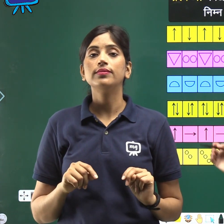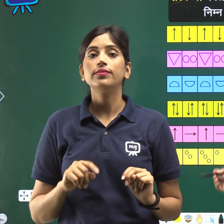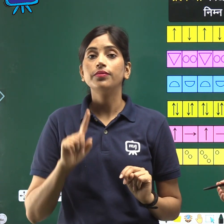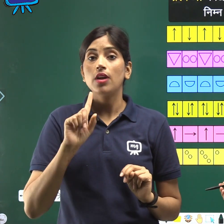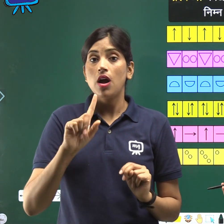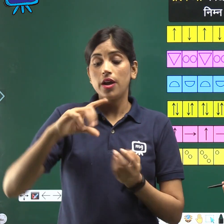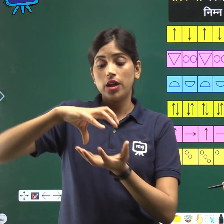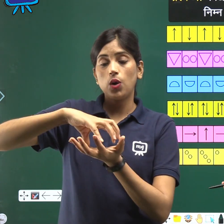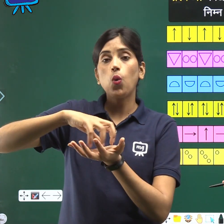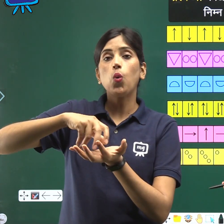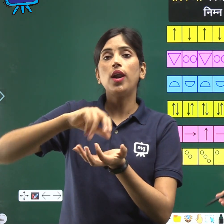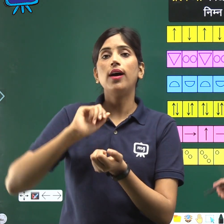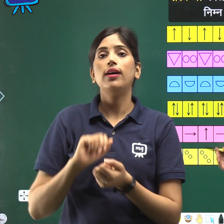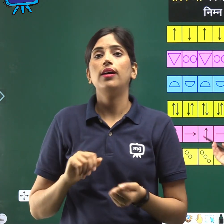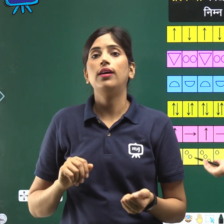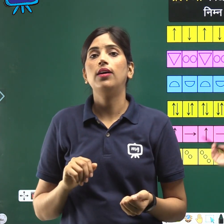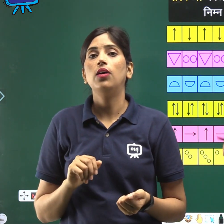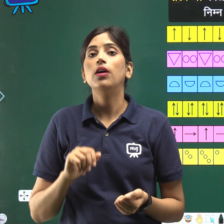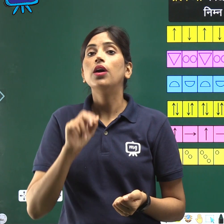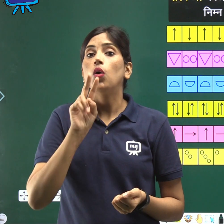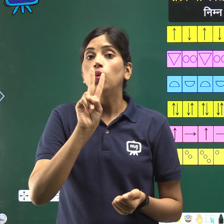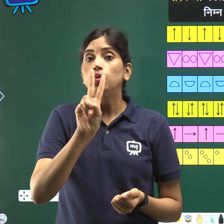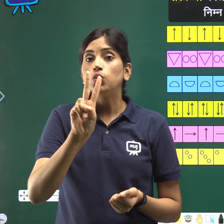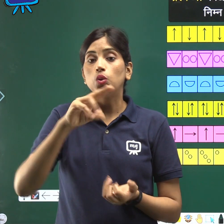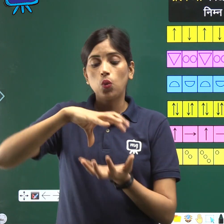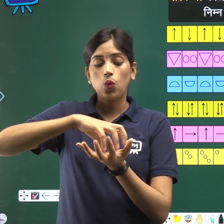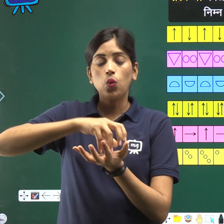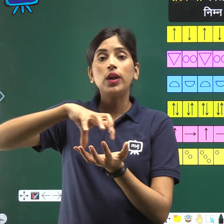एक गोला, दो गोले,